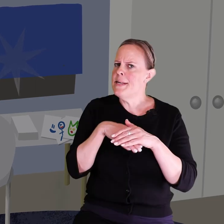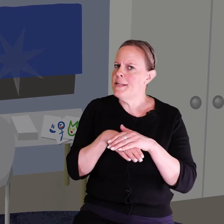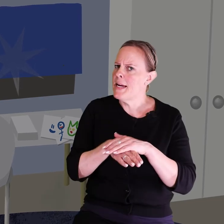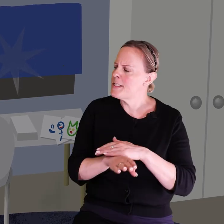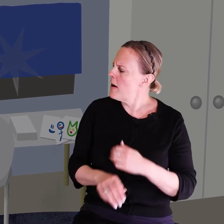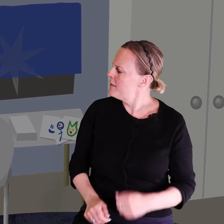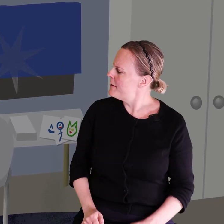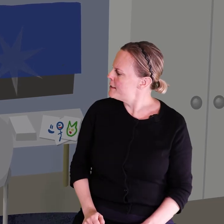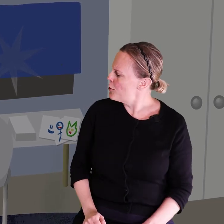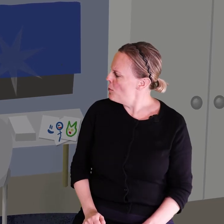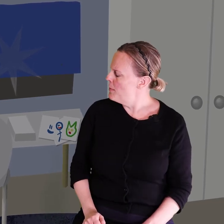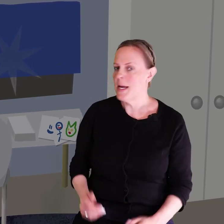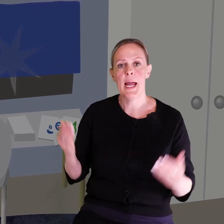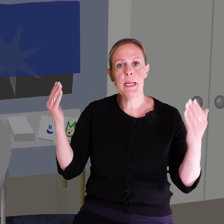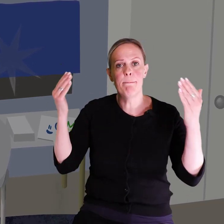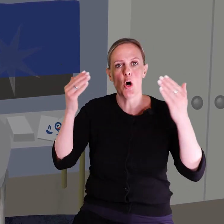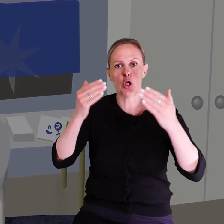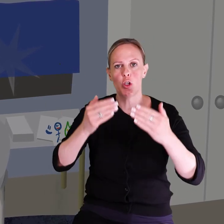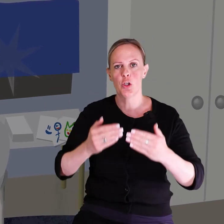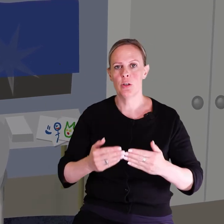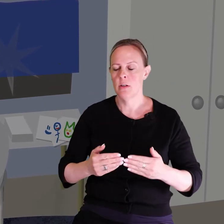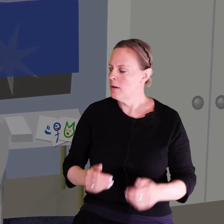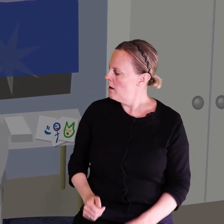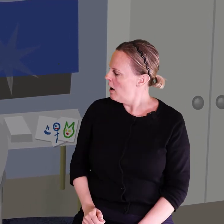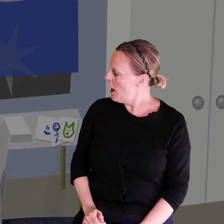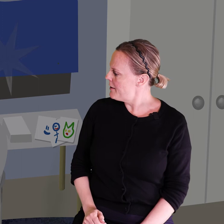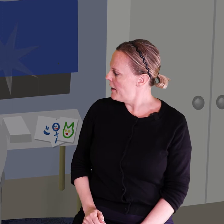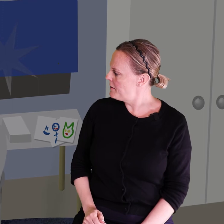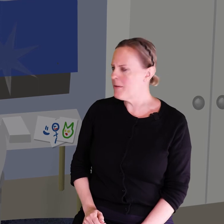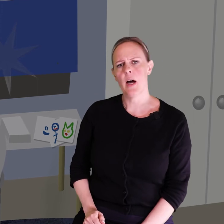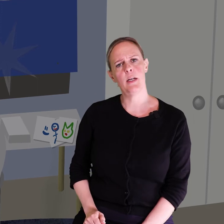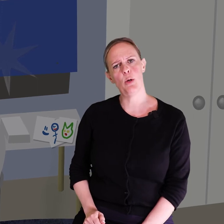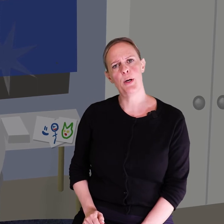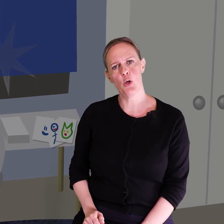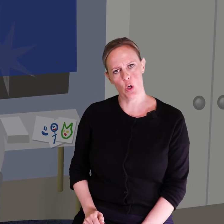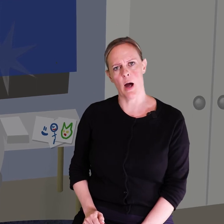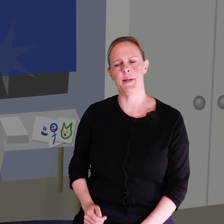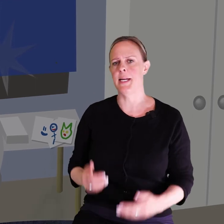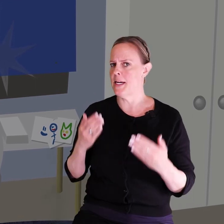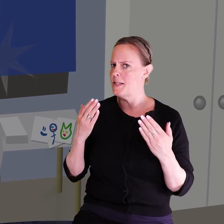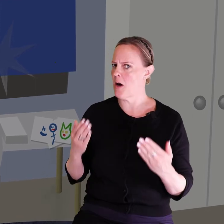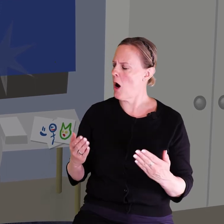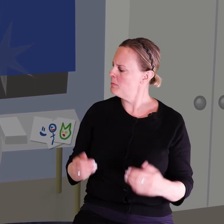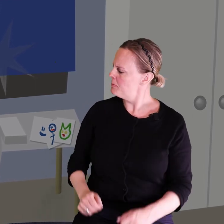Inne i Svantes rum är det mörkt. Han har inte dragit upp rullgardinen